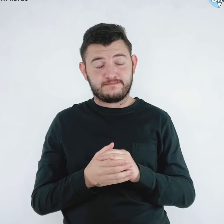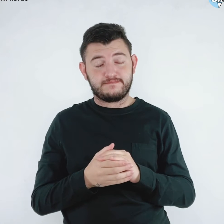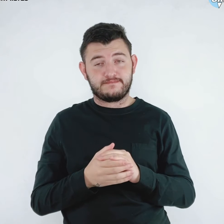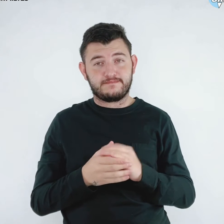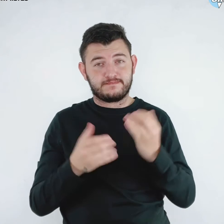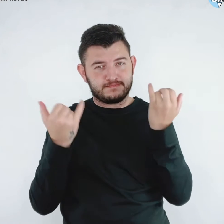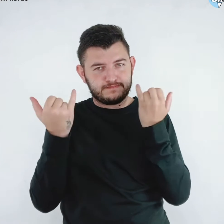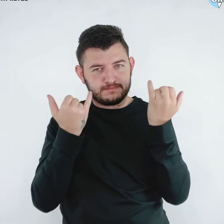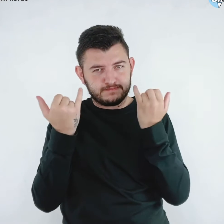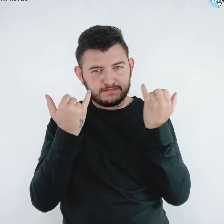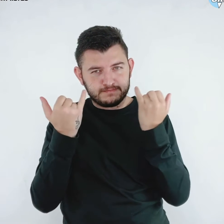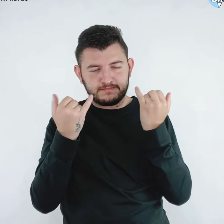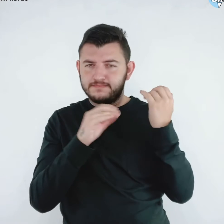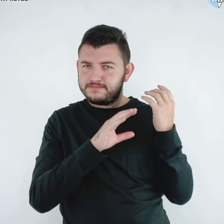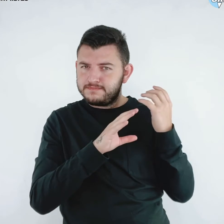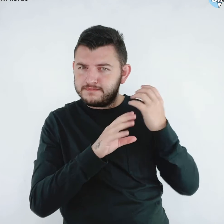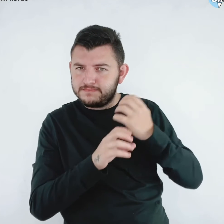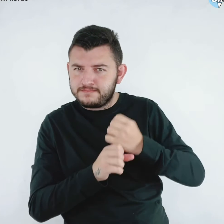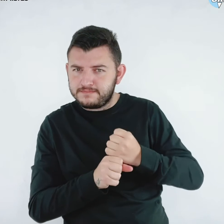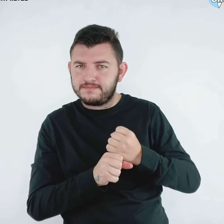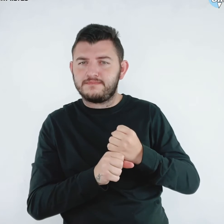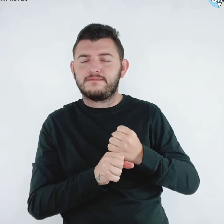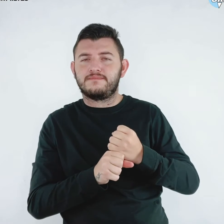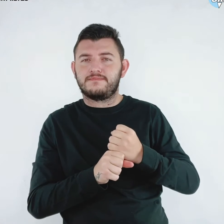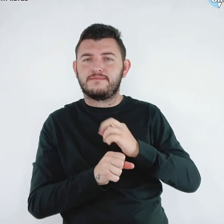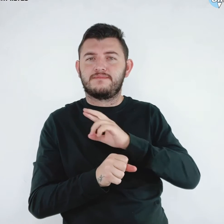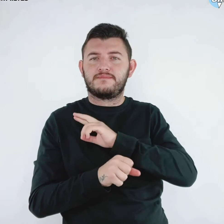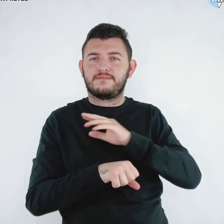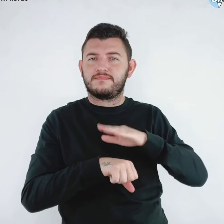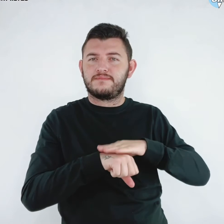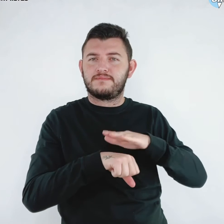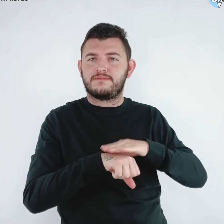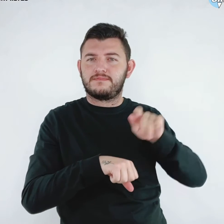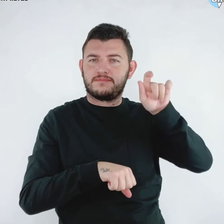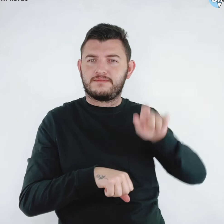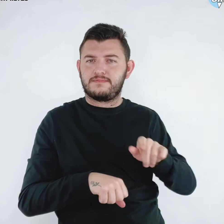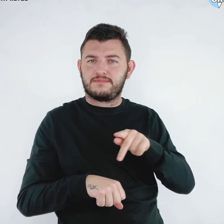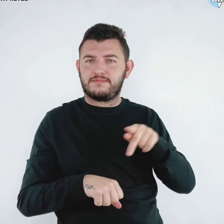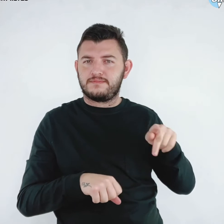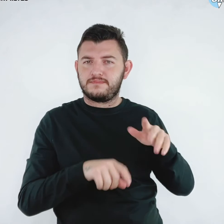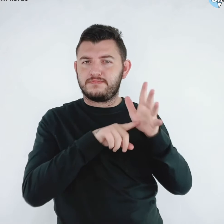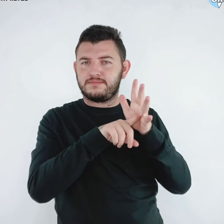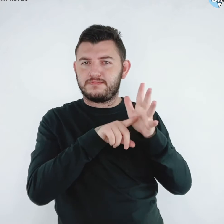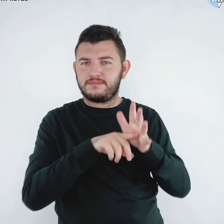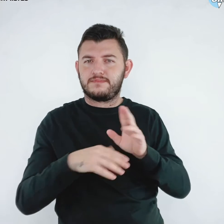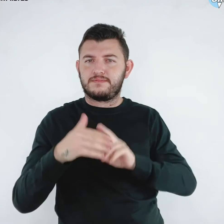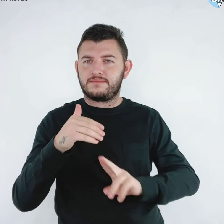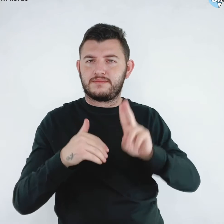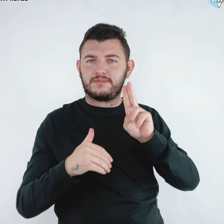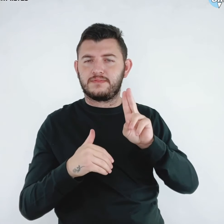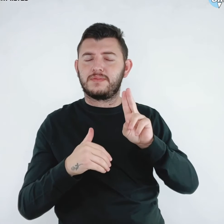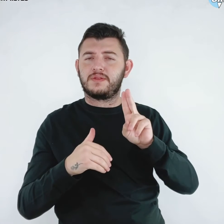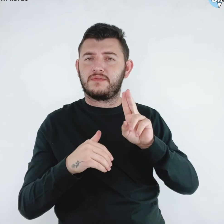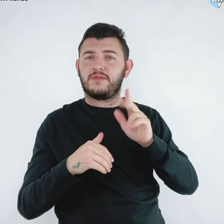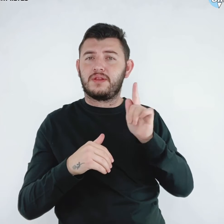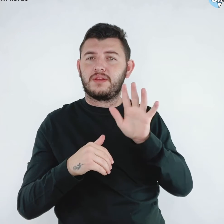1988. Essa informação foi resgatada pelo professor e pesquisador da Universidade